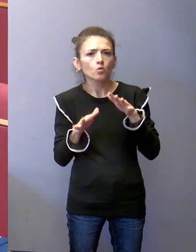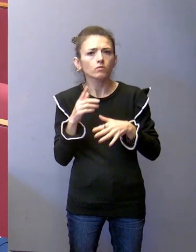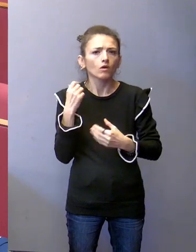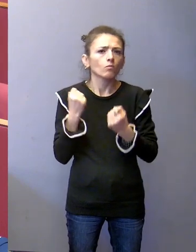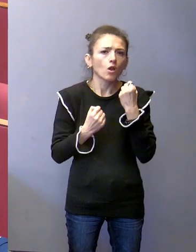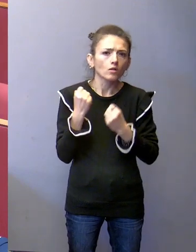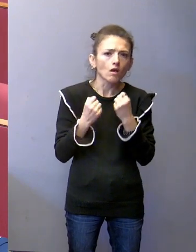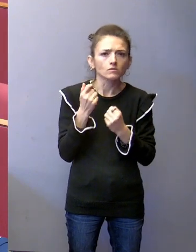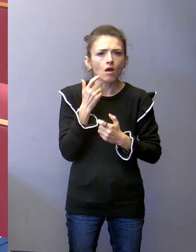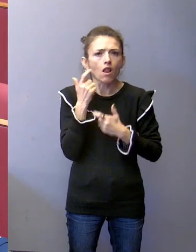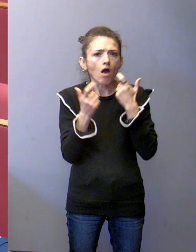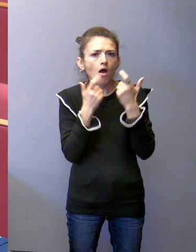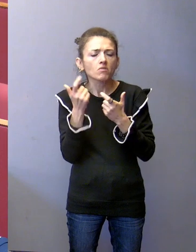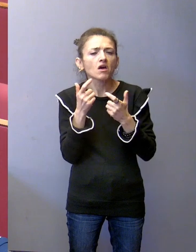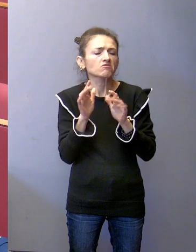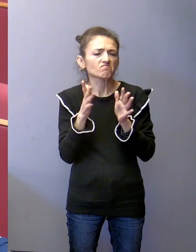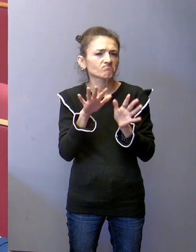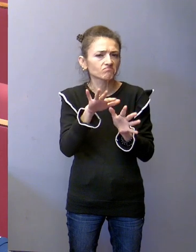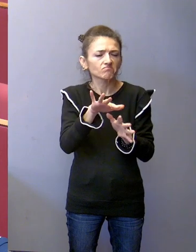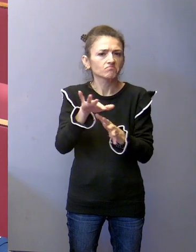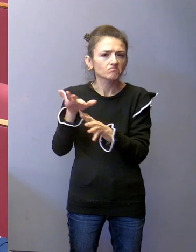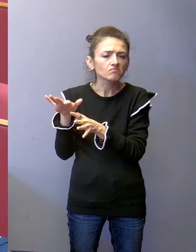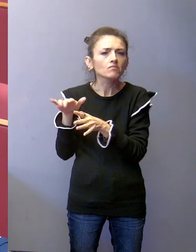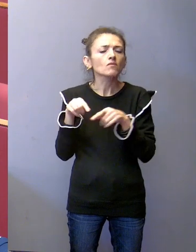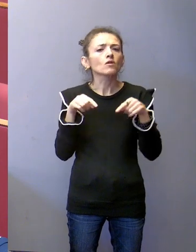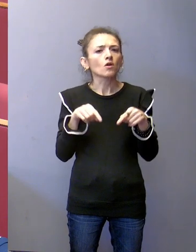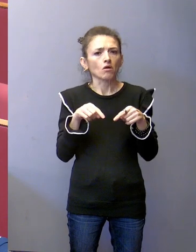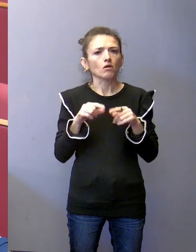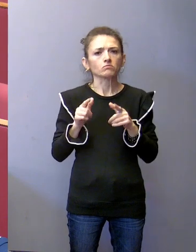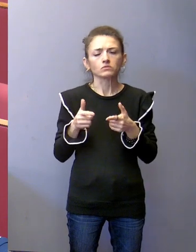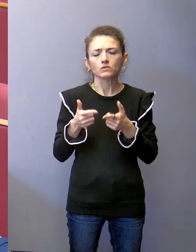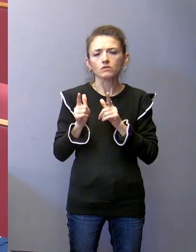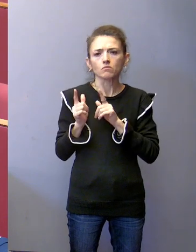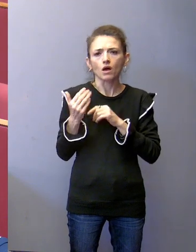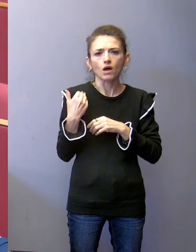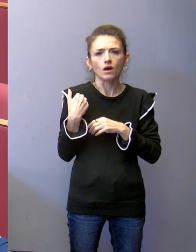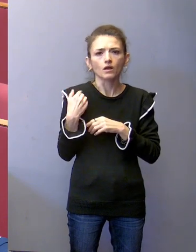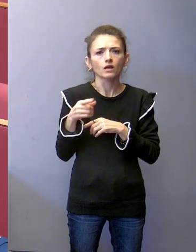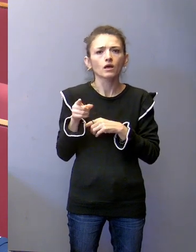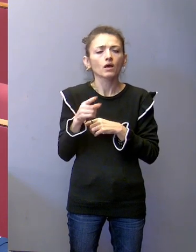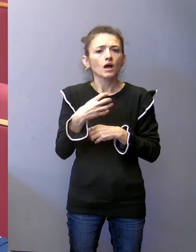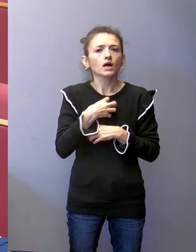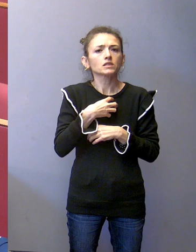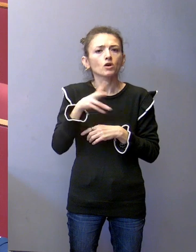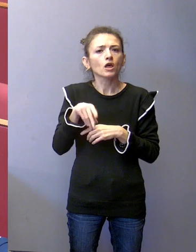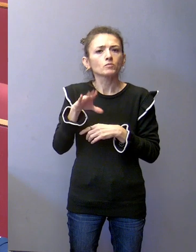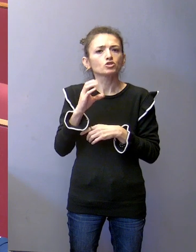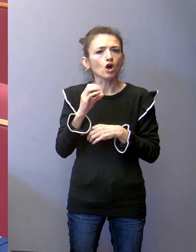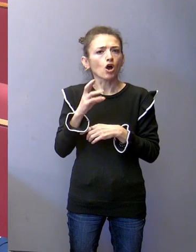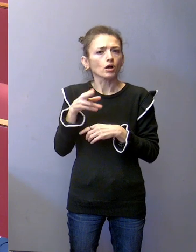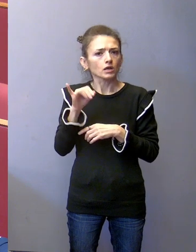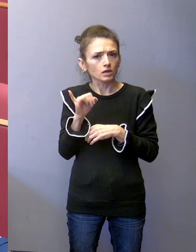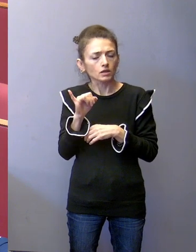e la questione sembrava archiviata adesso poche settimane fa il l'assessore Piciocchi